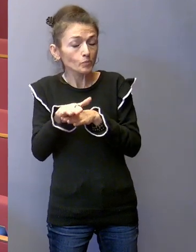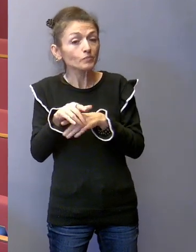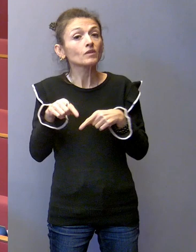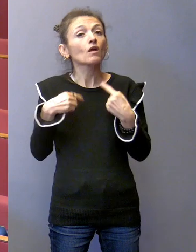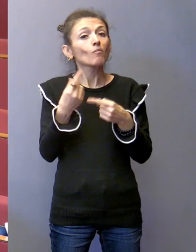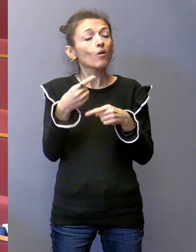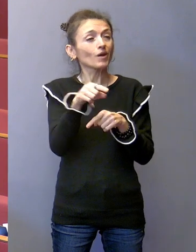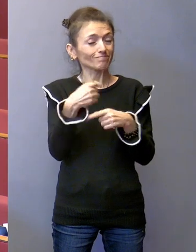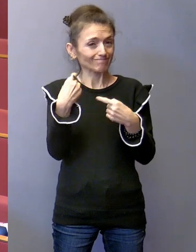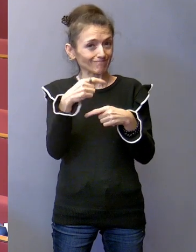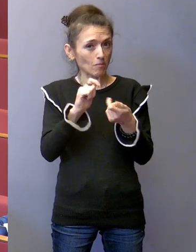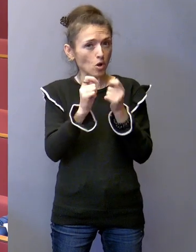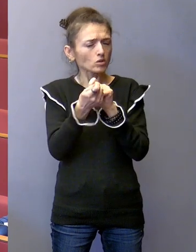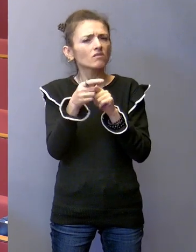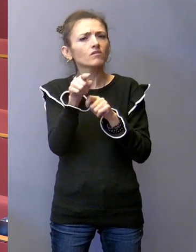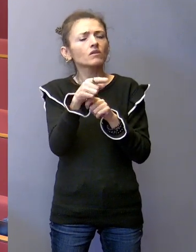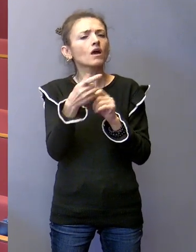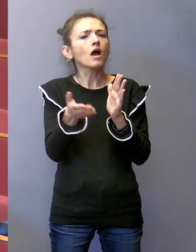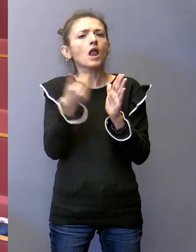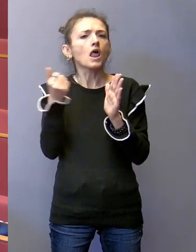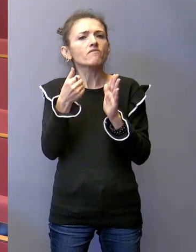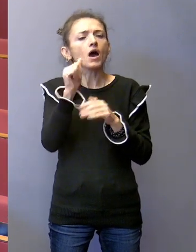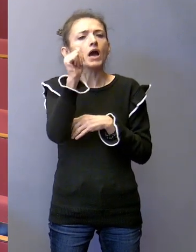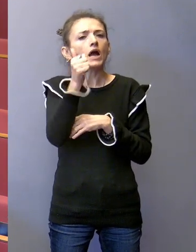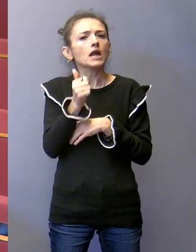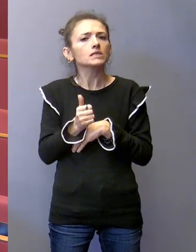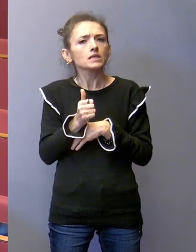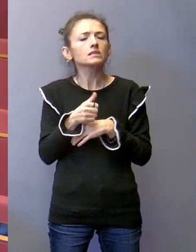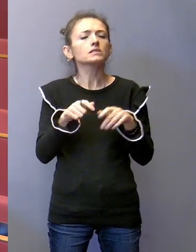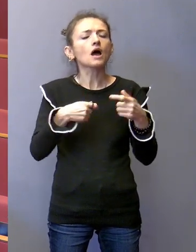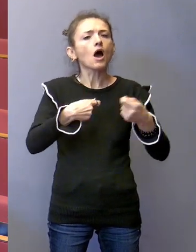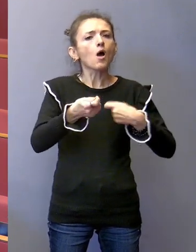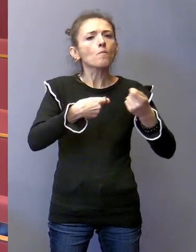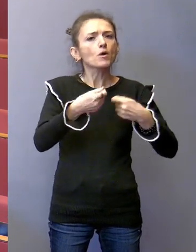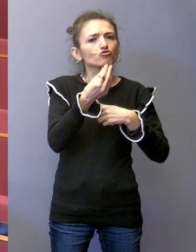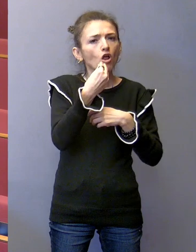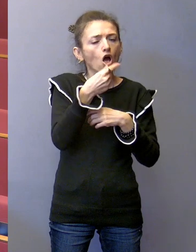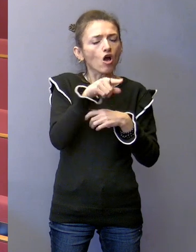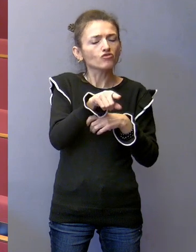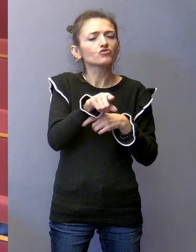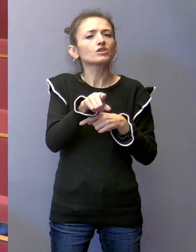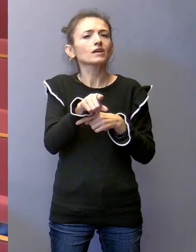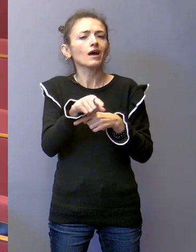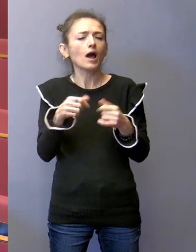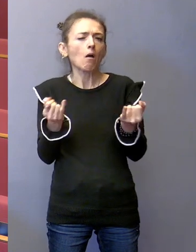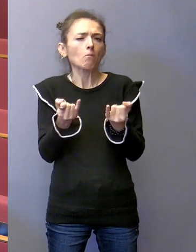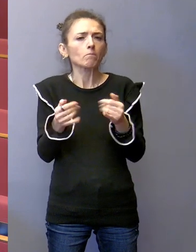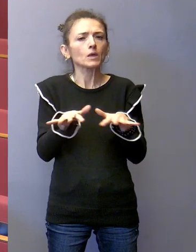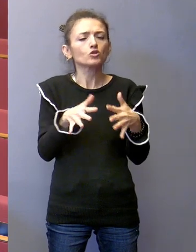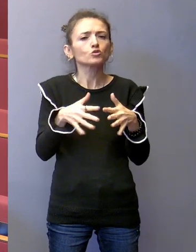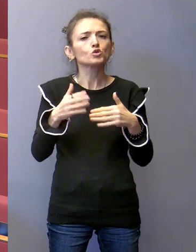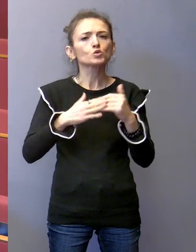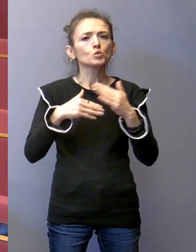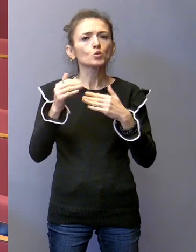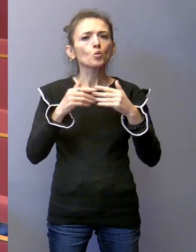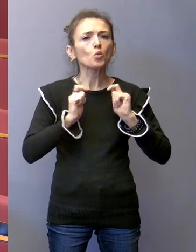l'assessore bordilli e elimina la limitazione della caratteristica merceologica non alimentare per le medie strutture di vendita creando un presupposto per un ulteriore